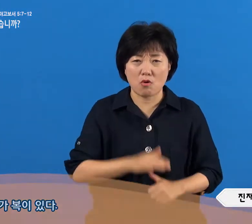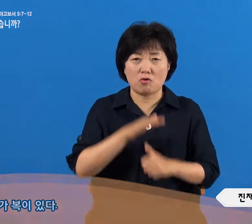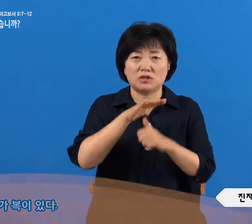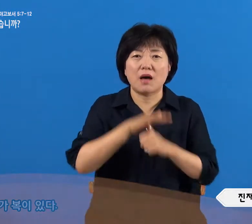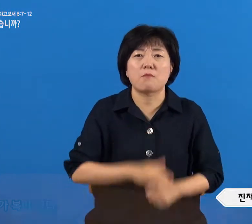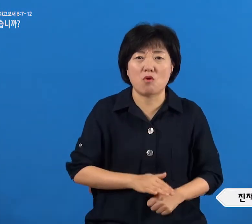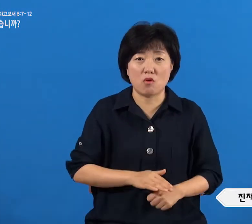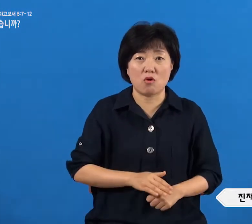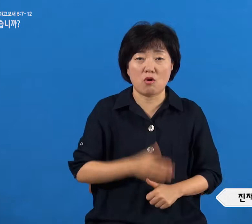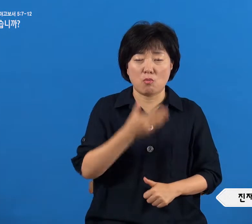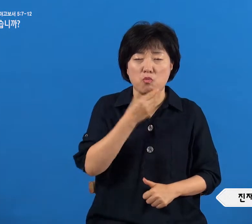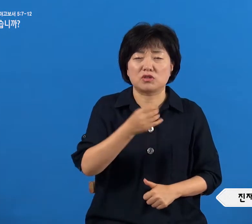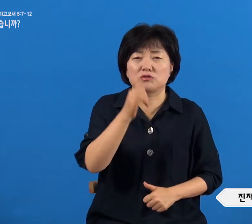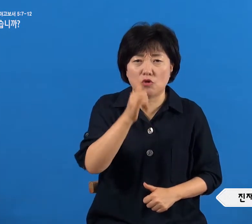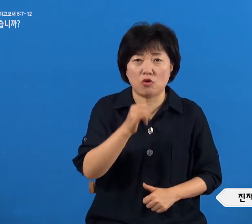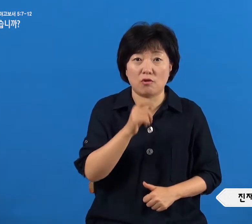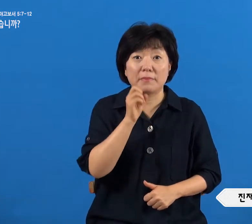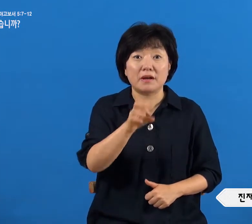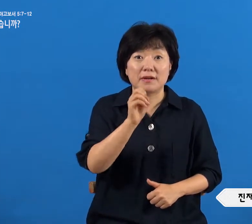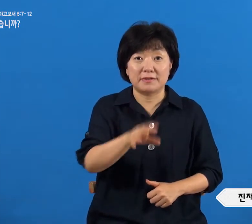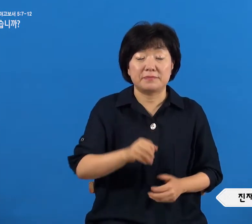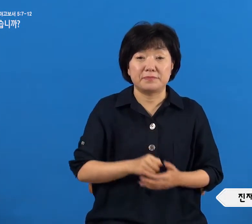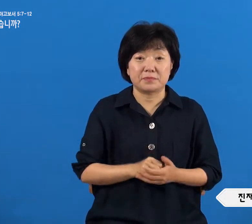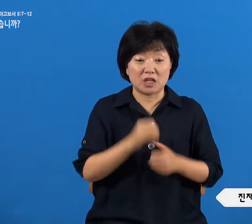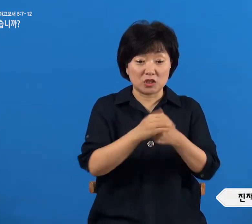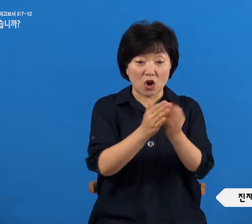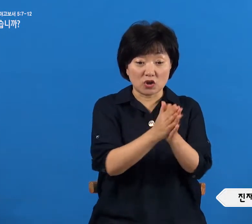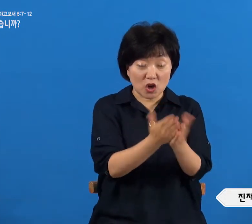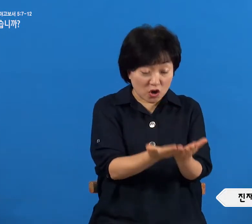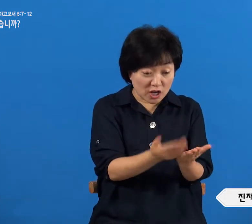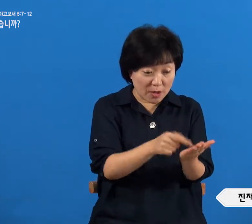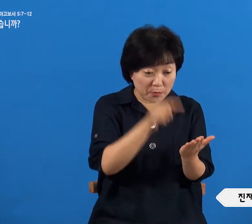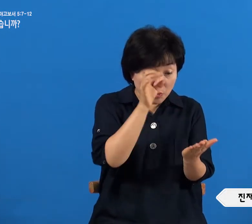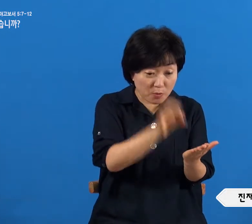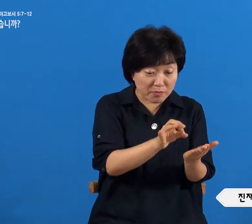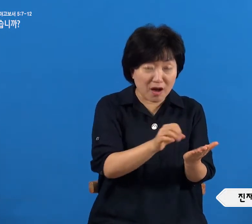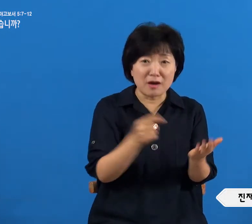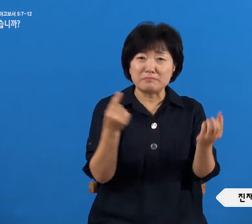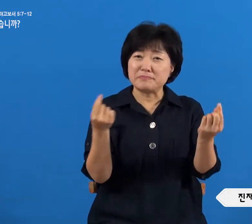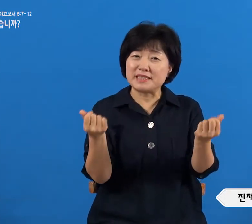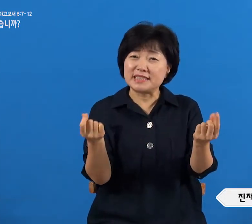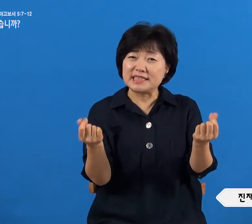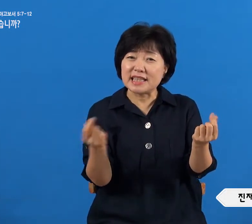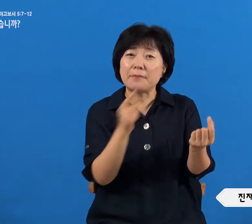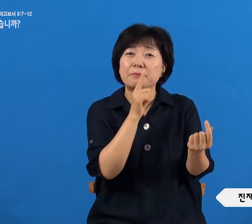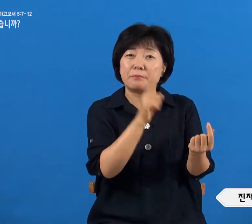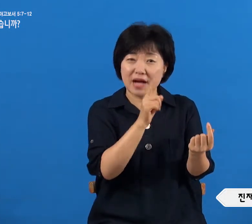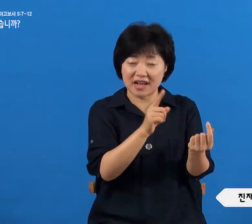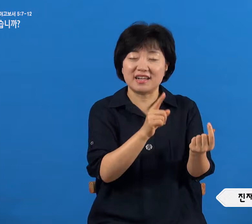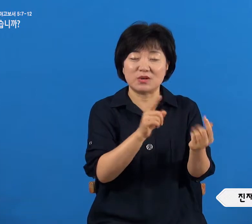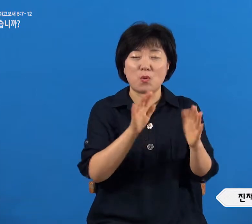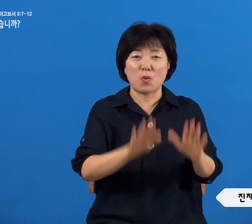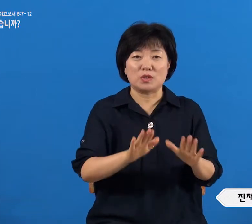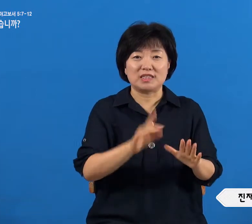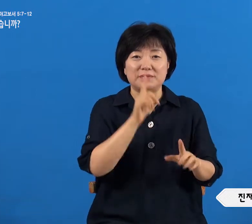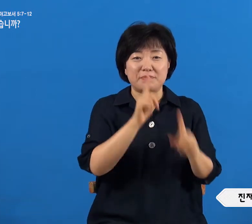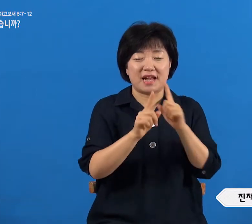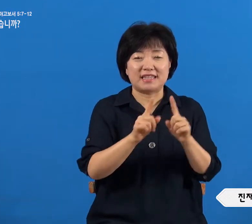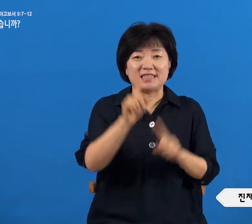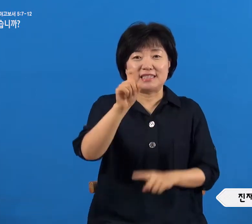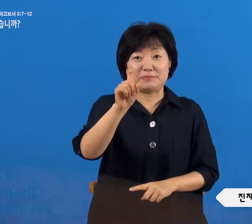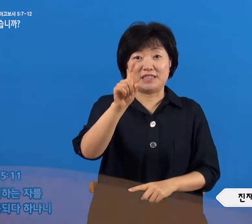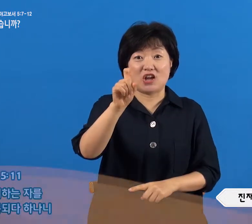참어. 오늘 성경에 보니까 가장 그와 근접한 표현의 말씀이 본문에 나옵니다.